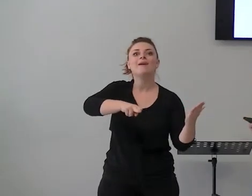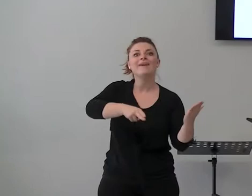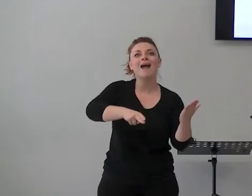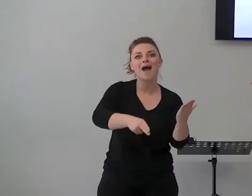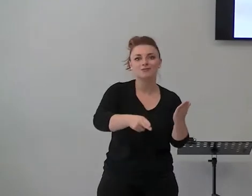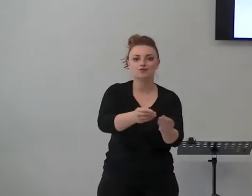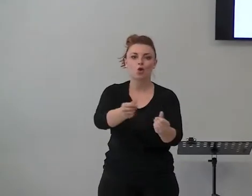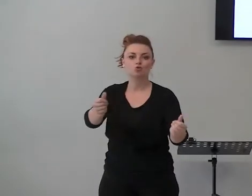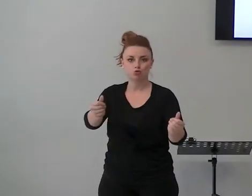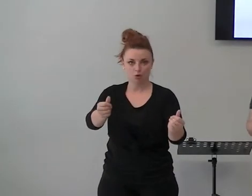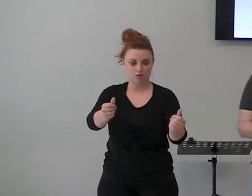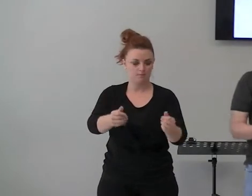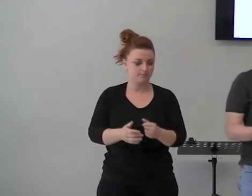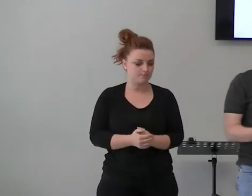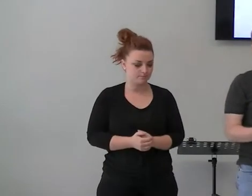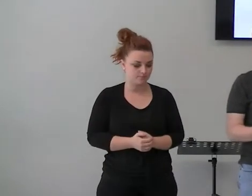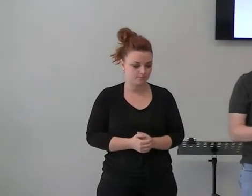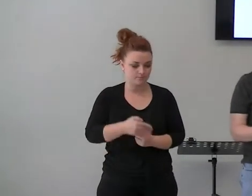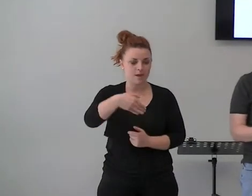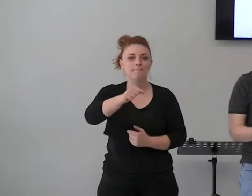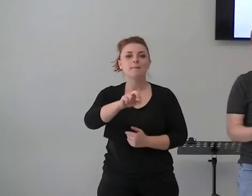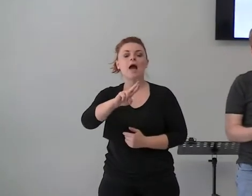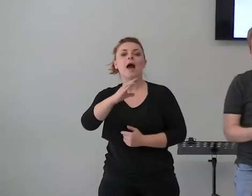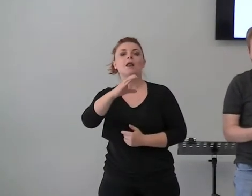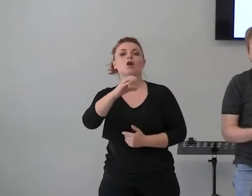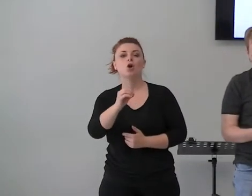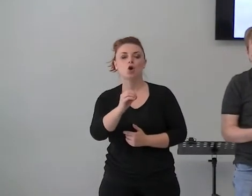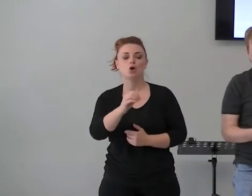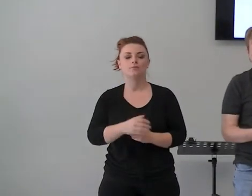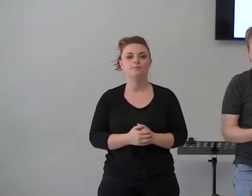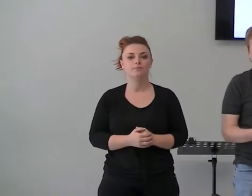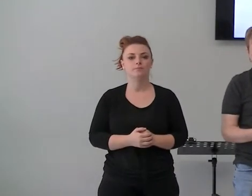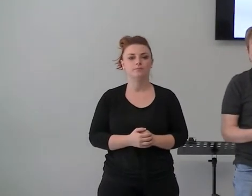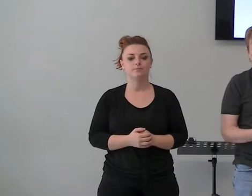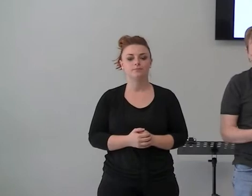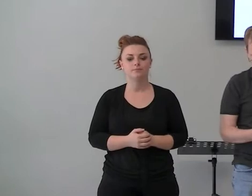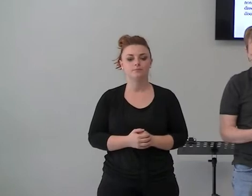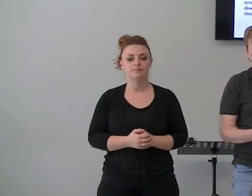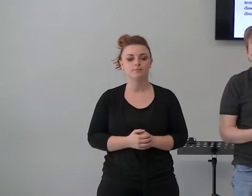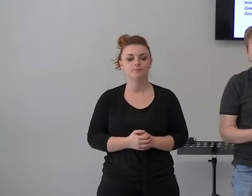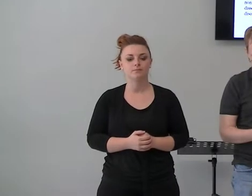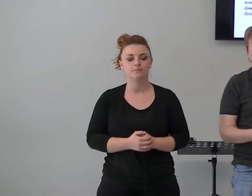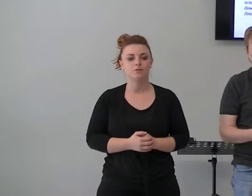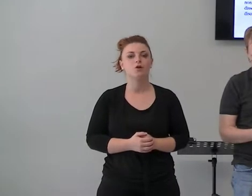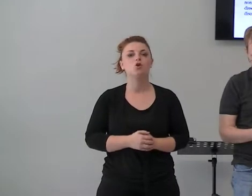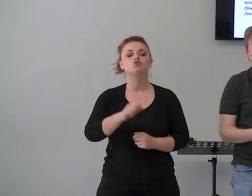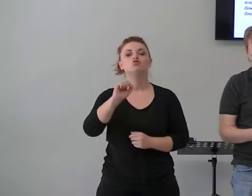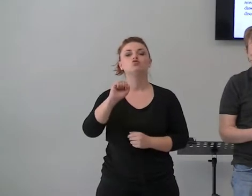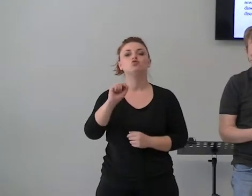Prima cosa, e troviamo adesso Marco al capitolo, qual era? 12.